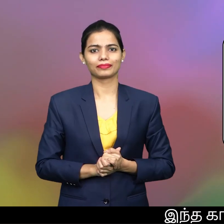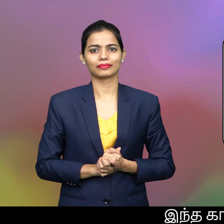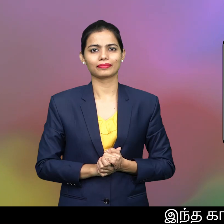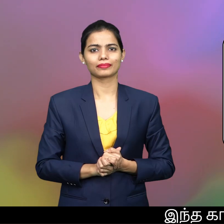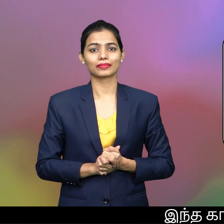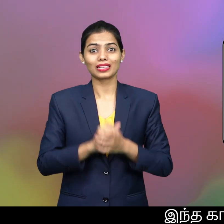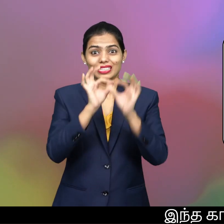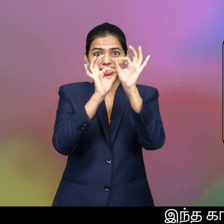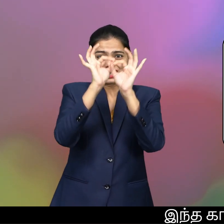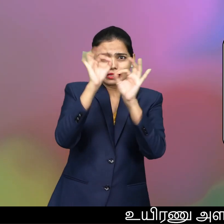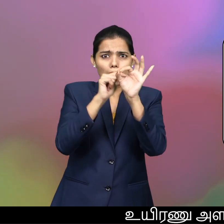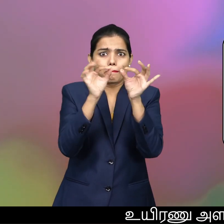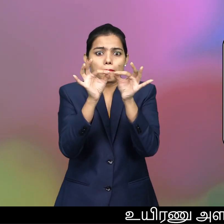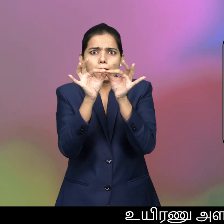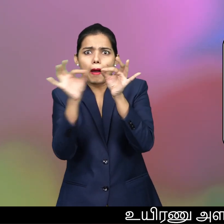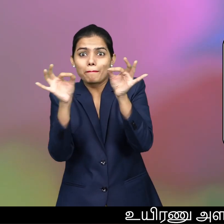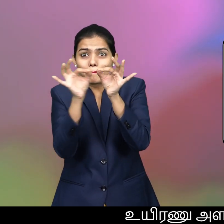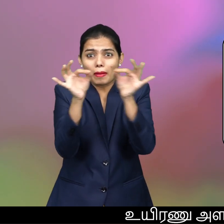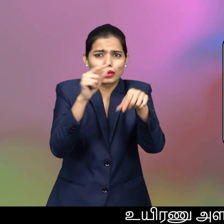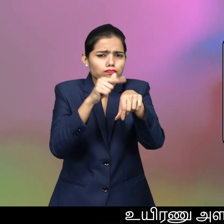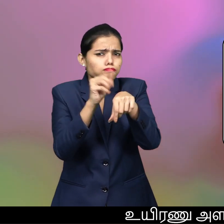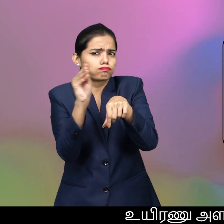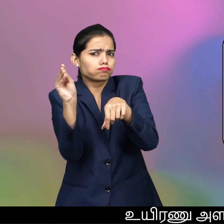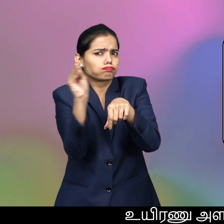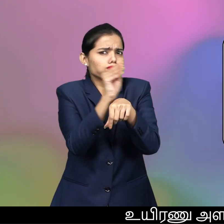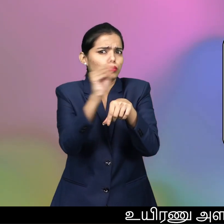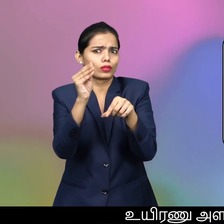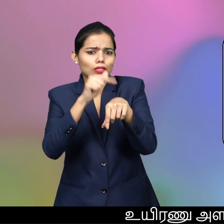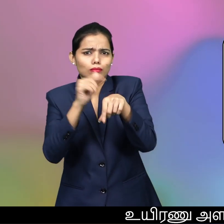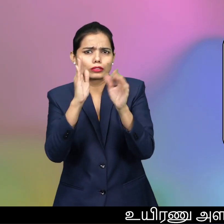இந்த காலகட்டத்தில் உயிரணு அளவு அதிகரிக்கிறது.